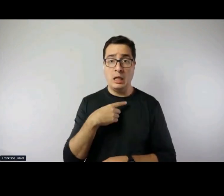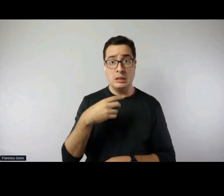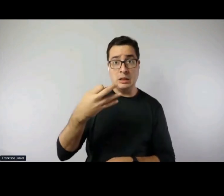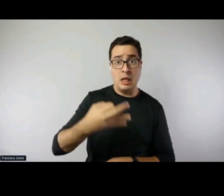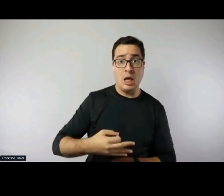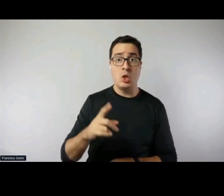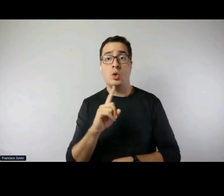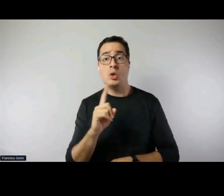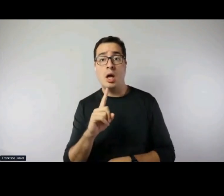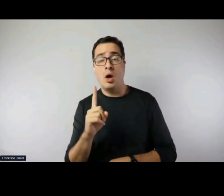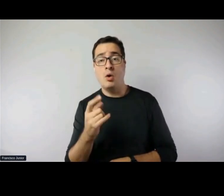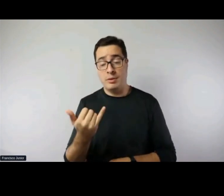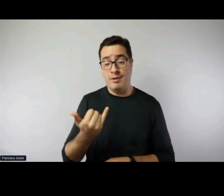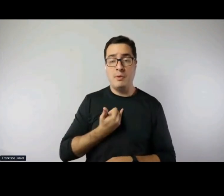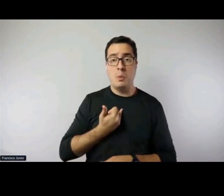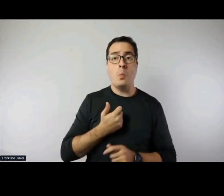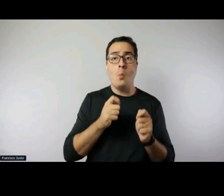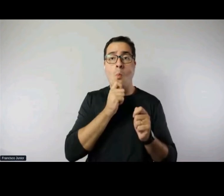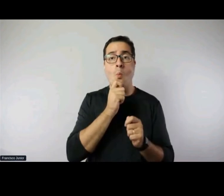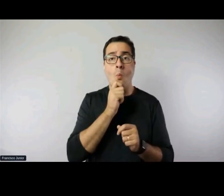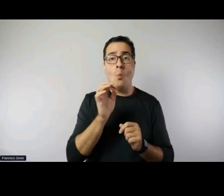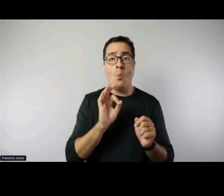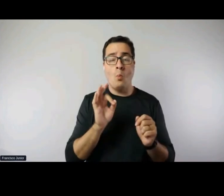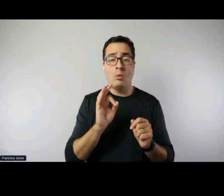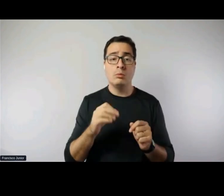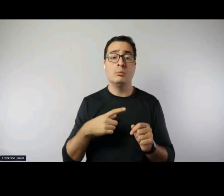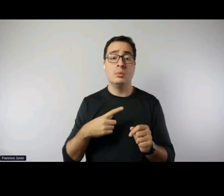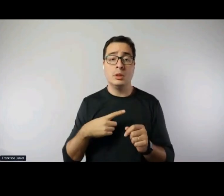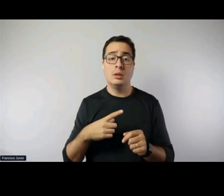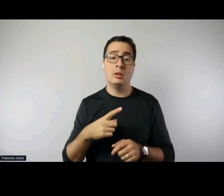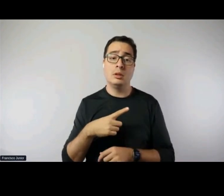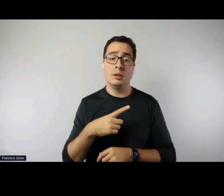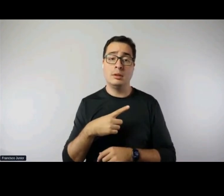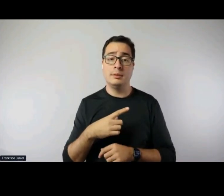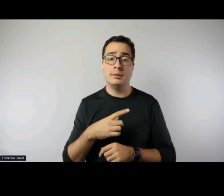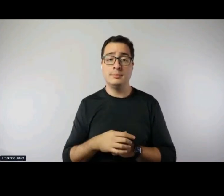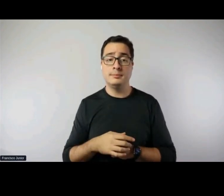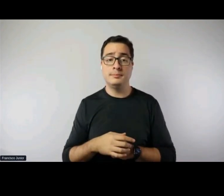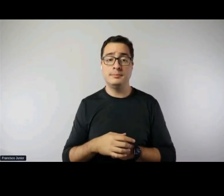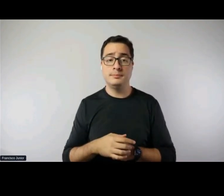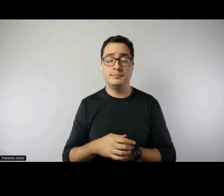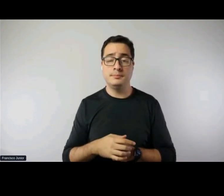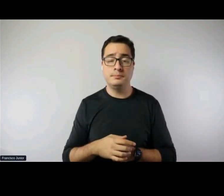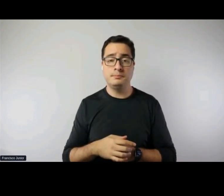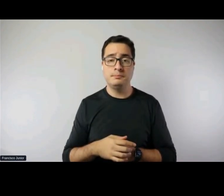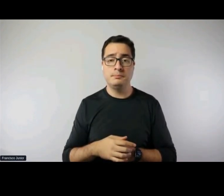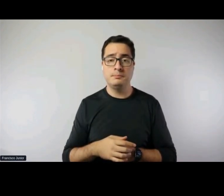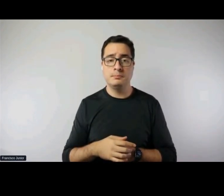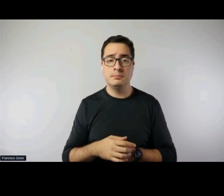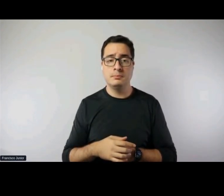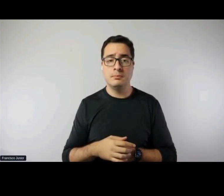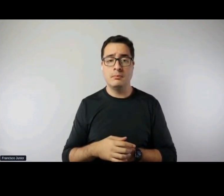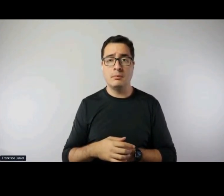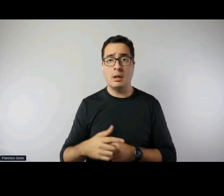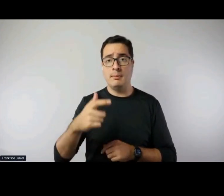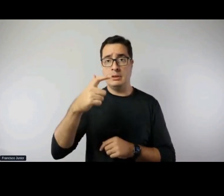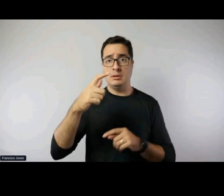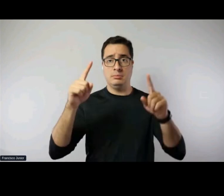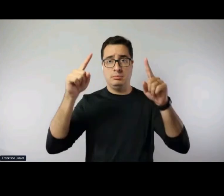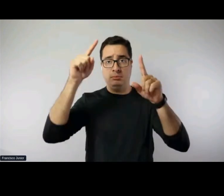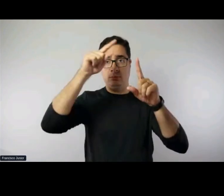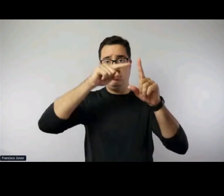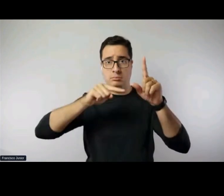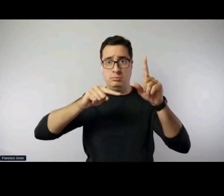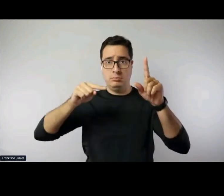corretamente, porque normalmente tem uma parte que você tem que encaixar o seu rosto